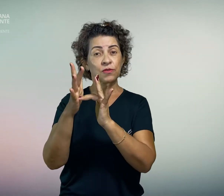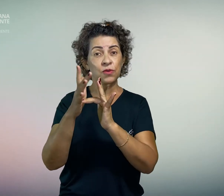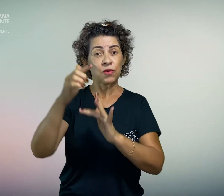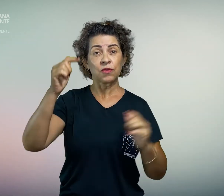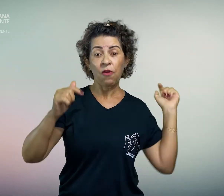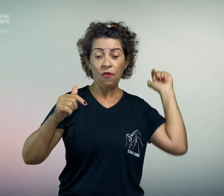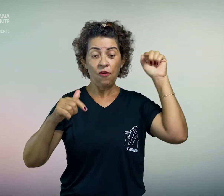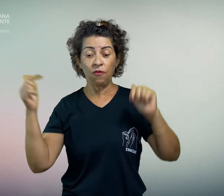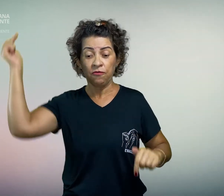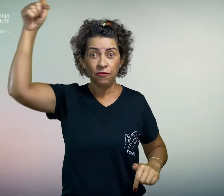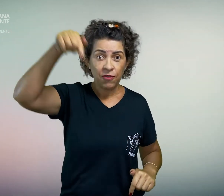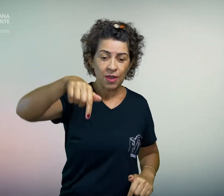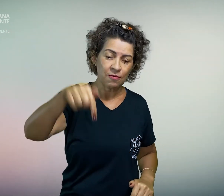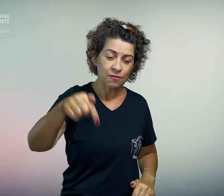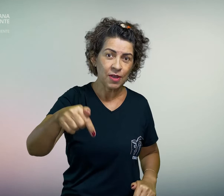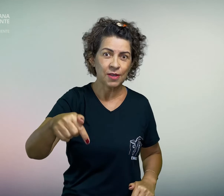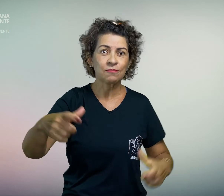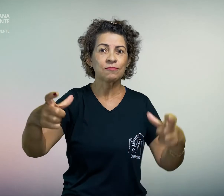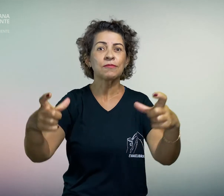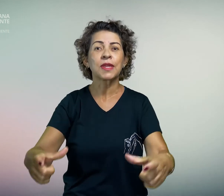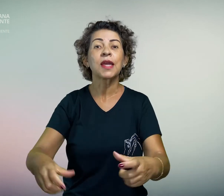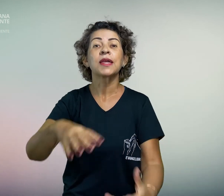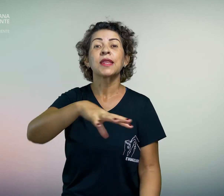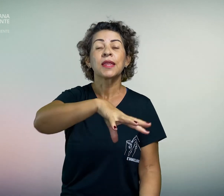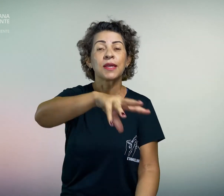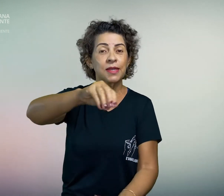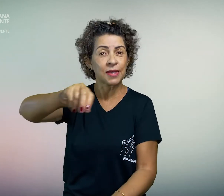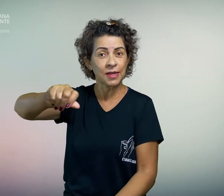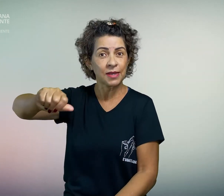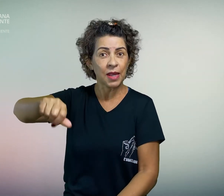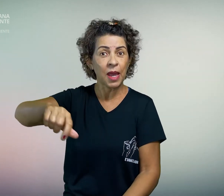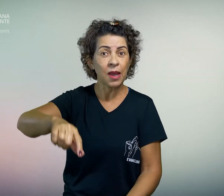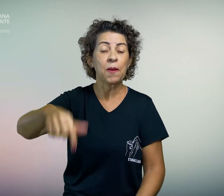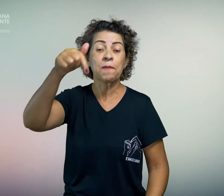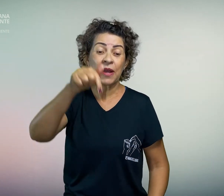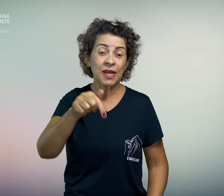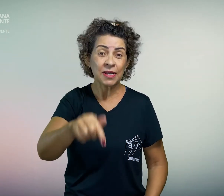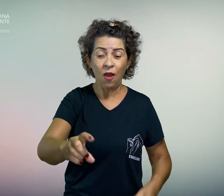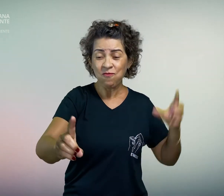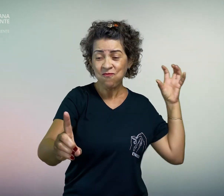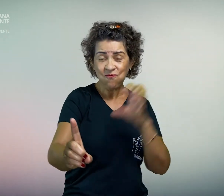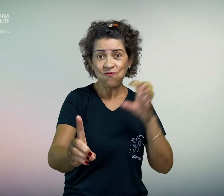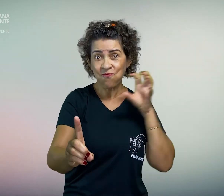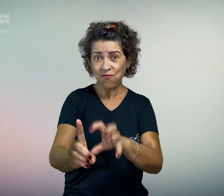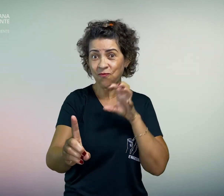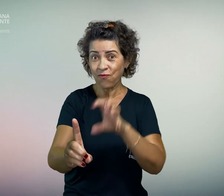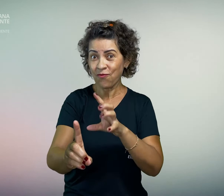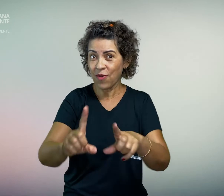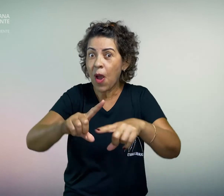Viveu em um mundo corrompido pelo pecado. Foi tentado de todas as maneiras,